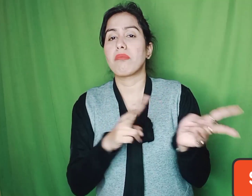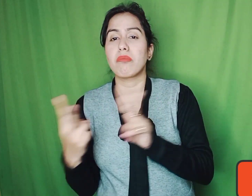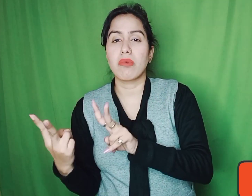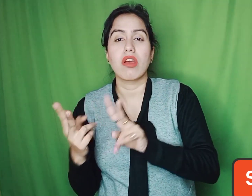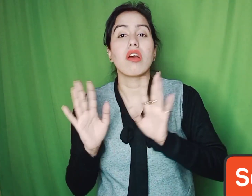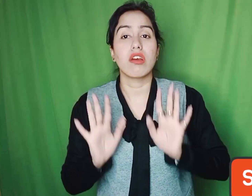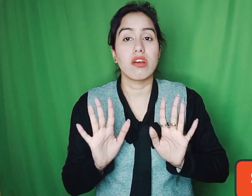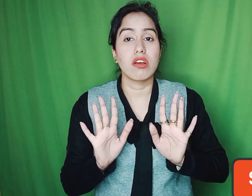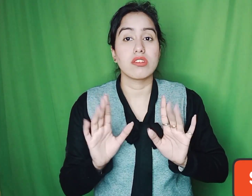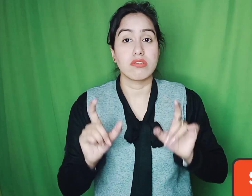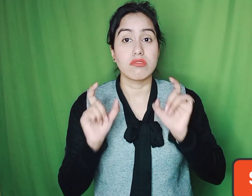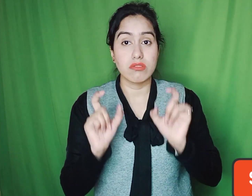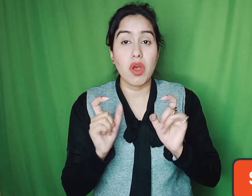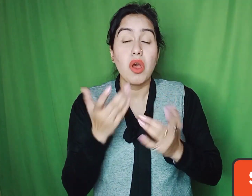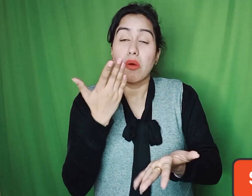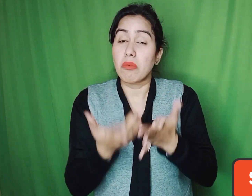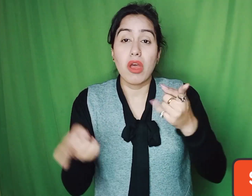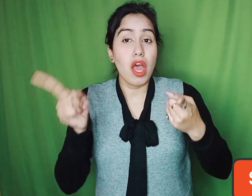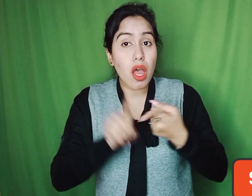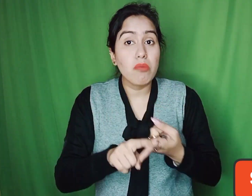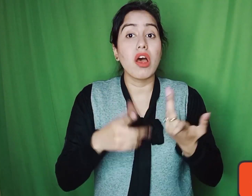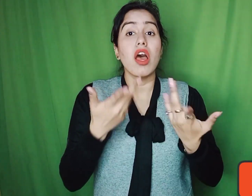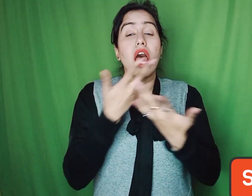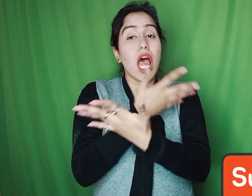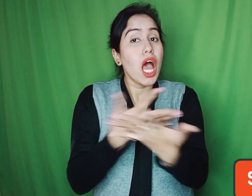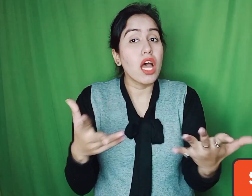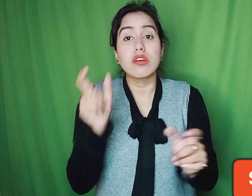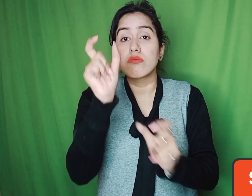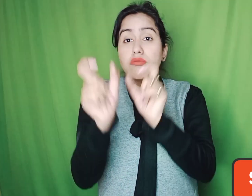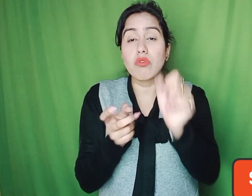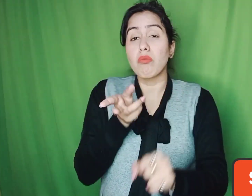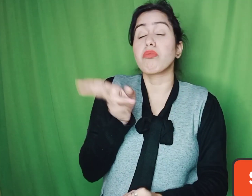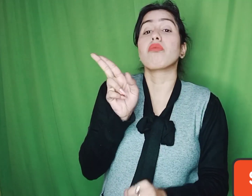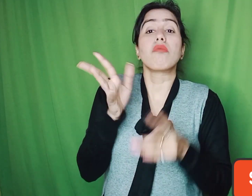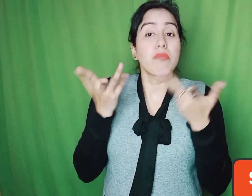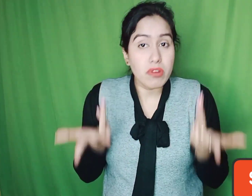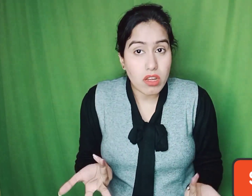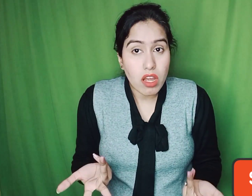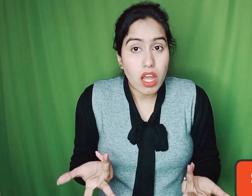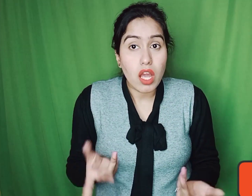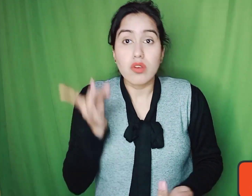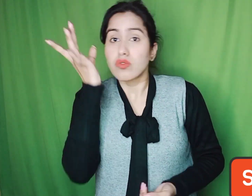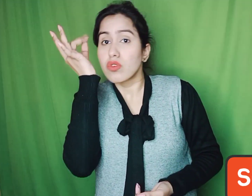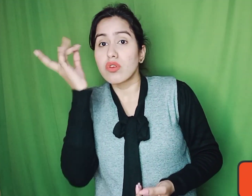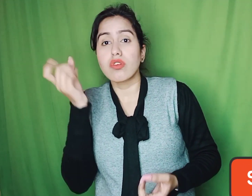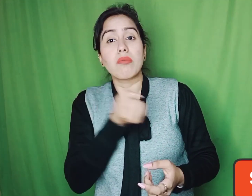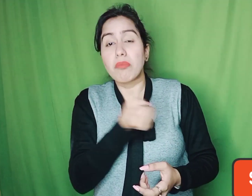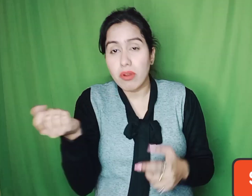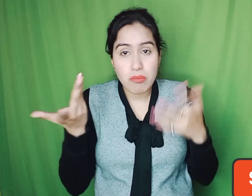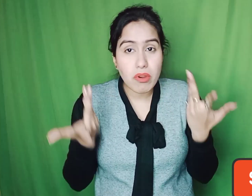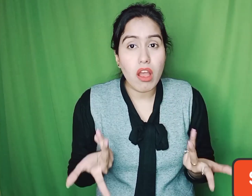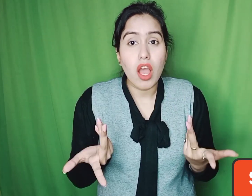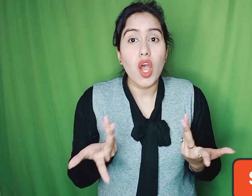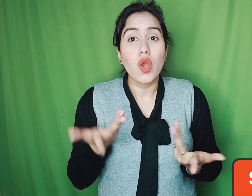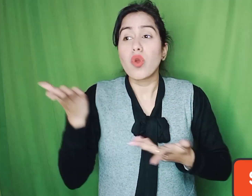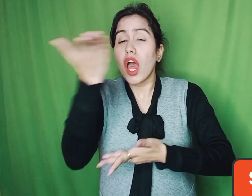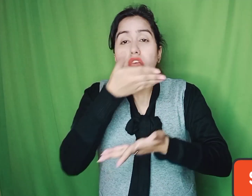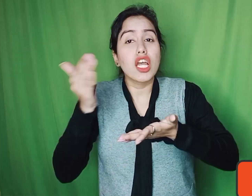आ गए 20 मिनट इंतज़ार करने के बाद फ्लाईओवर पर। जब वह जमावला नहीं सही हुआ, वो वहाँ का वहीं पर टिका रहा, तब